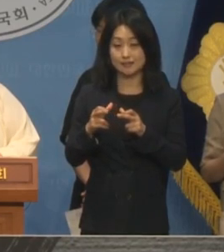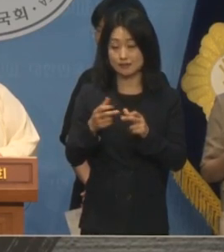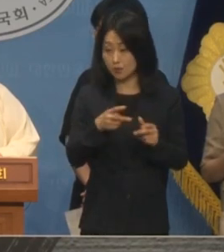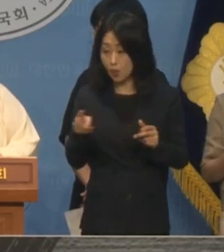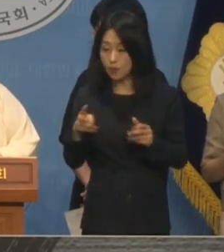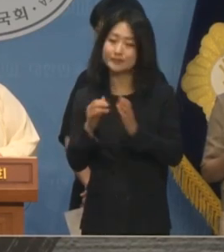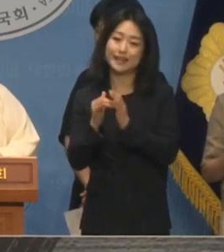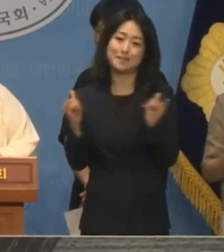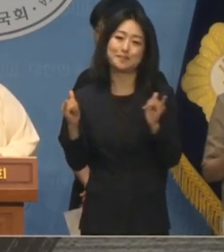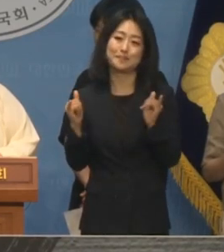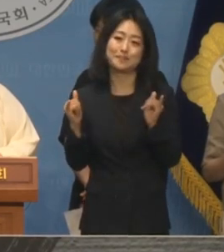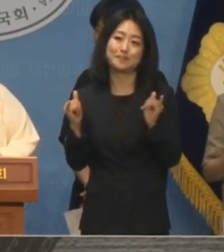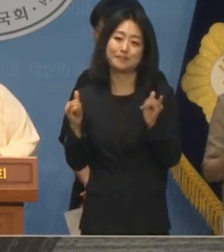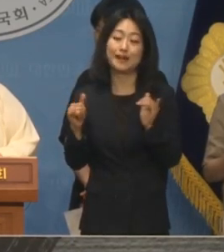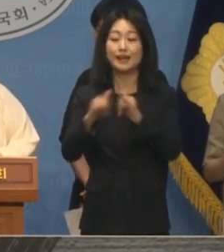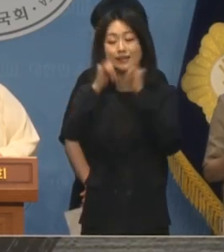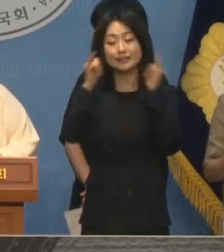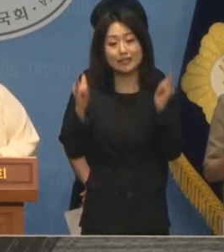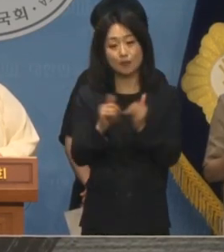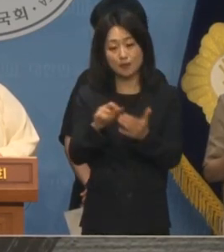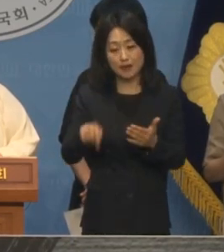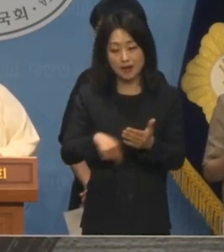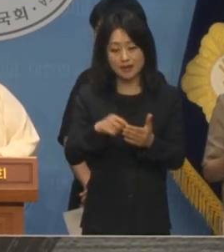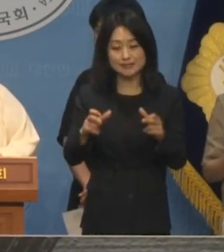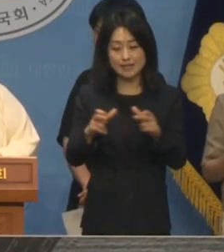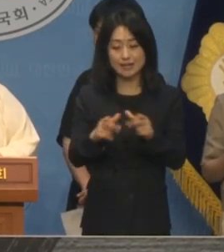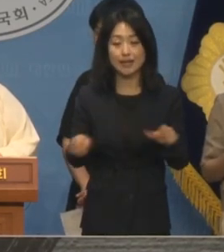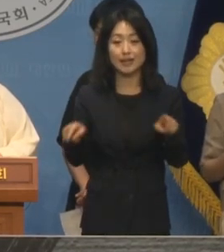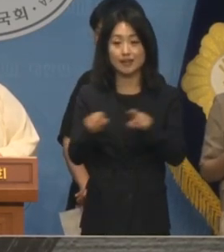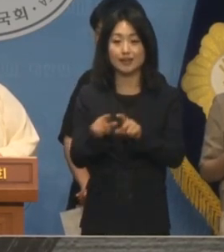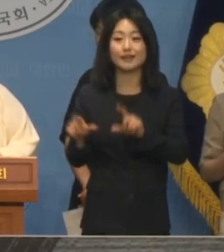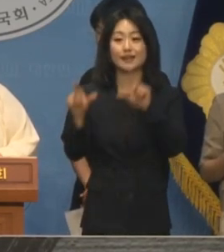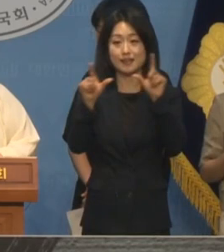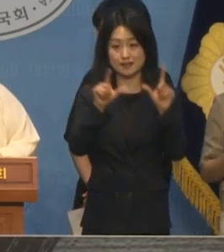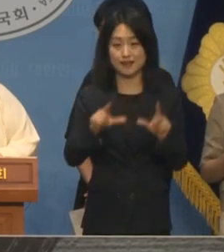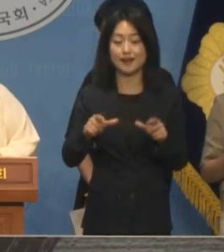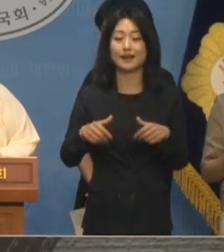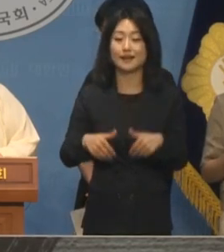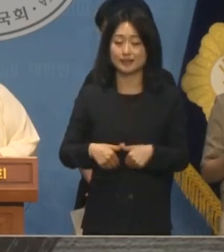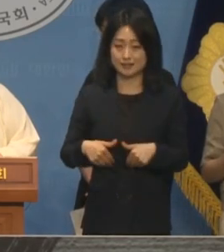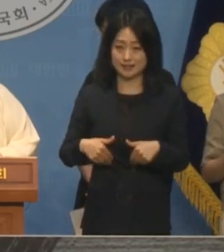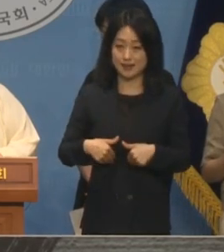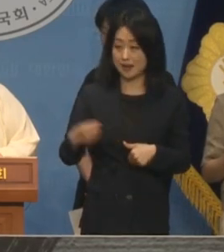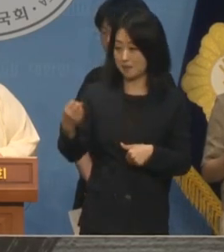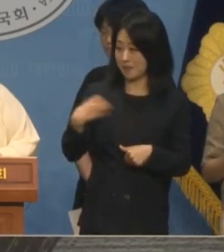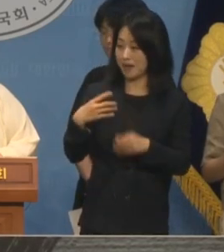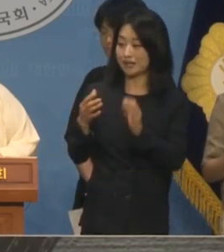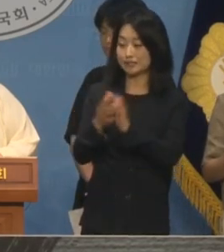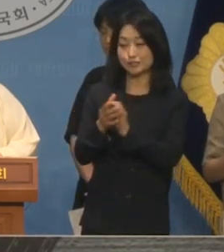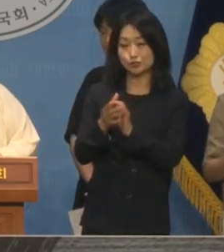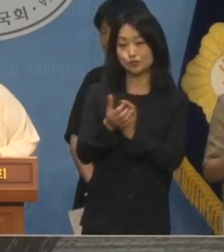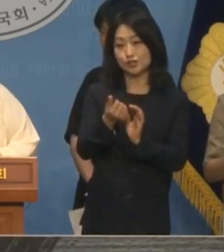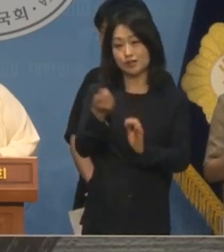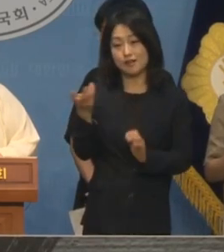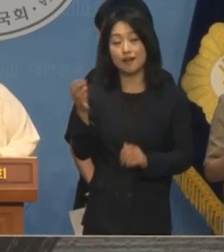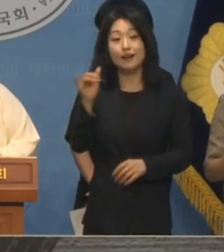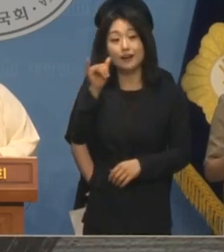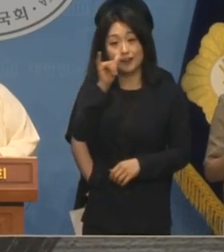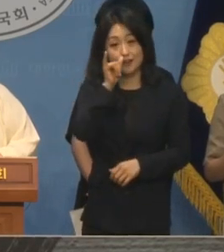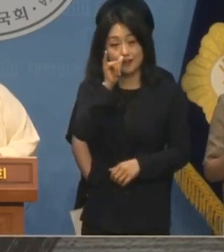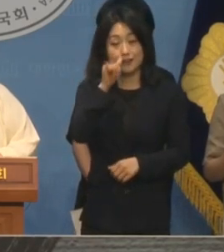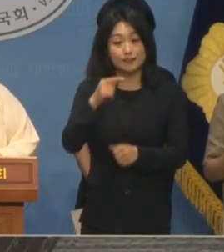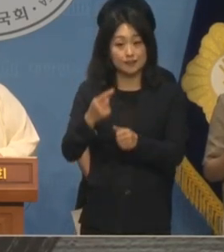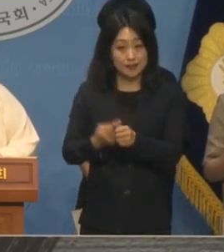있고 이 사회에서 함께 살아가야 한다고 말해주는 친구들이 있었습니다.